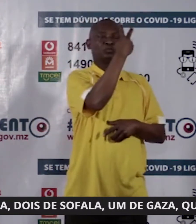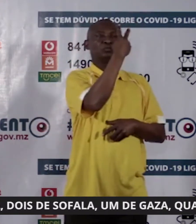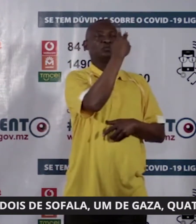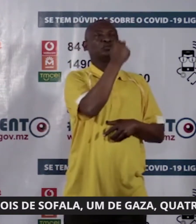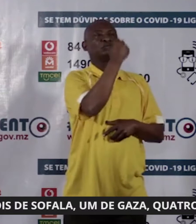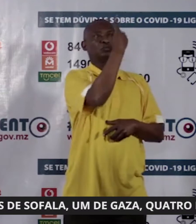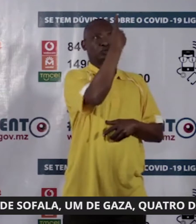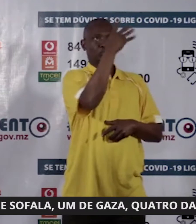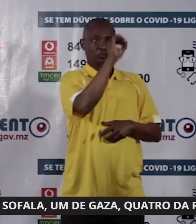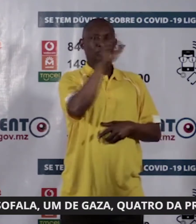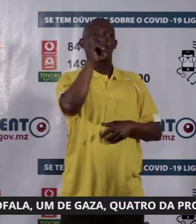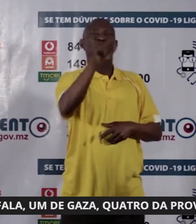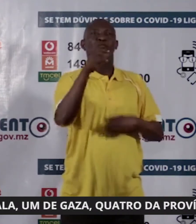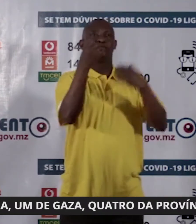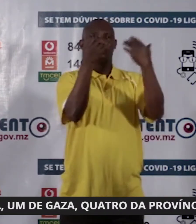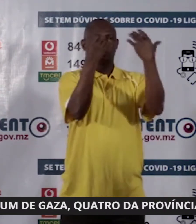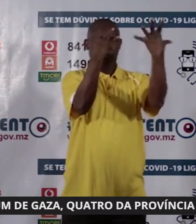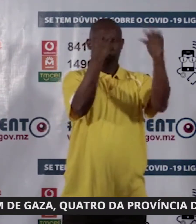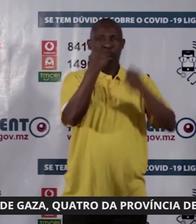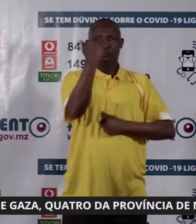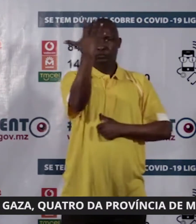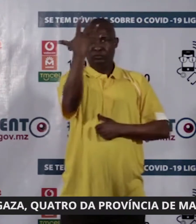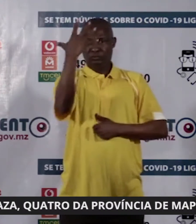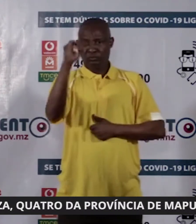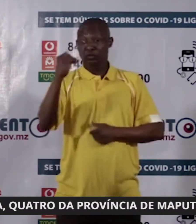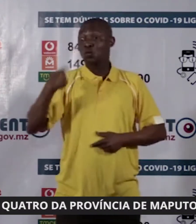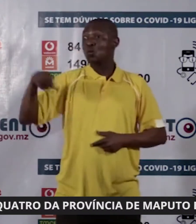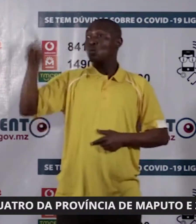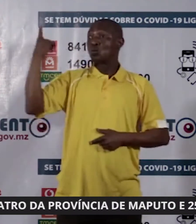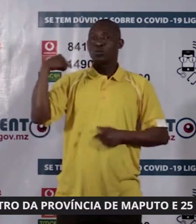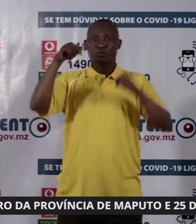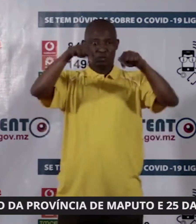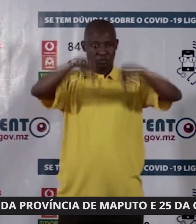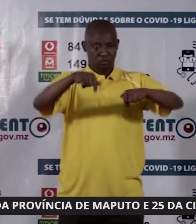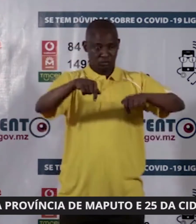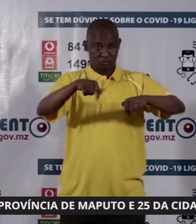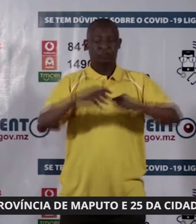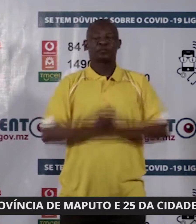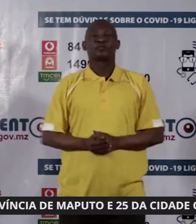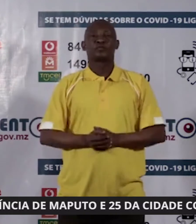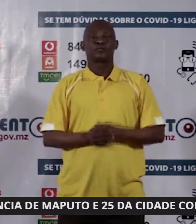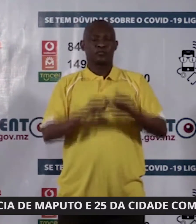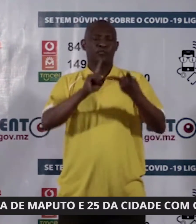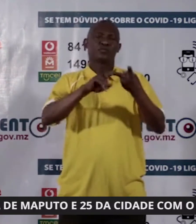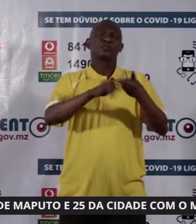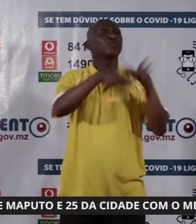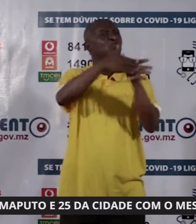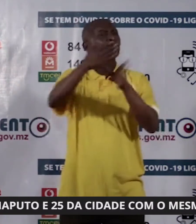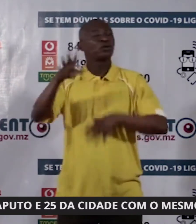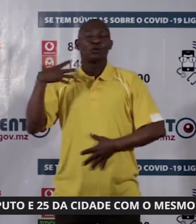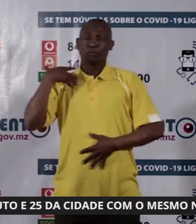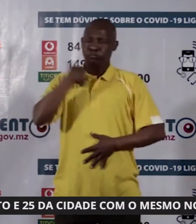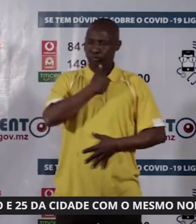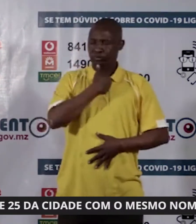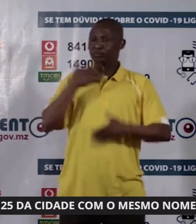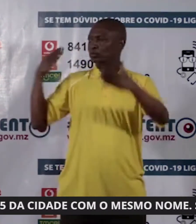210.750 são casos novos registrados nas últimas 24 horas. Em termos de óbitos,